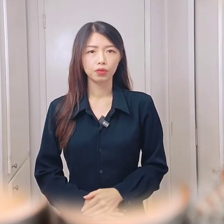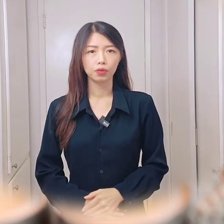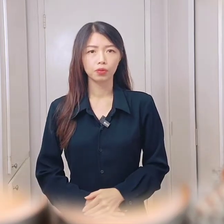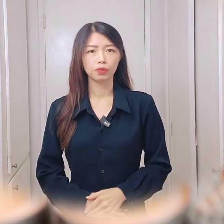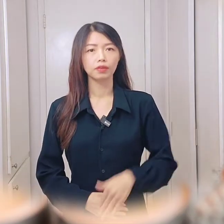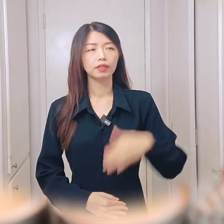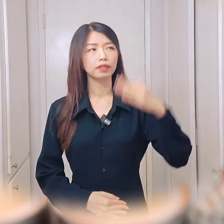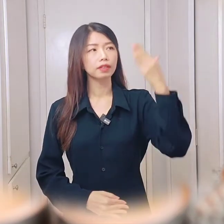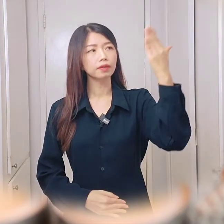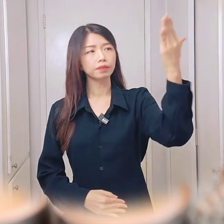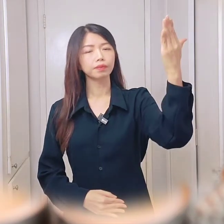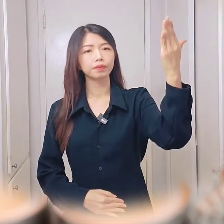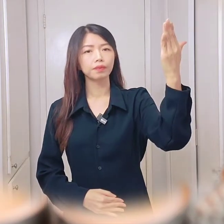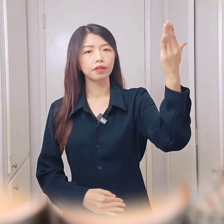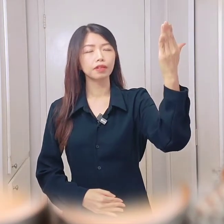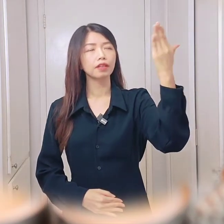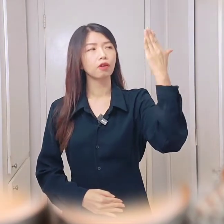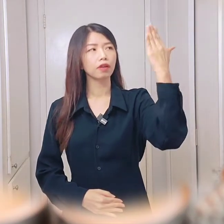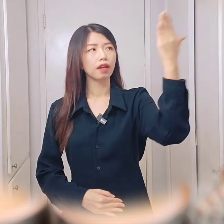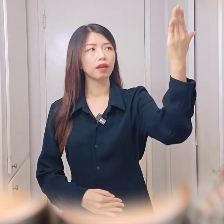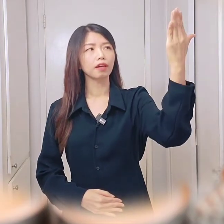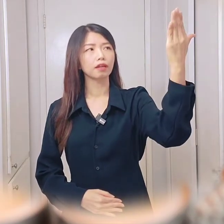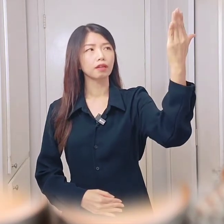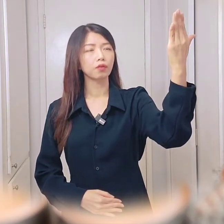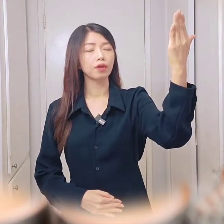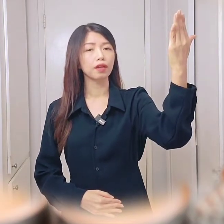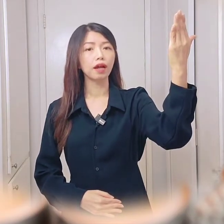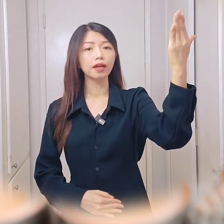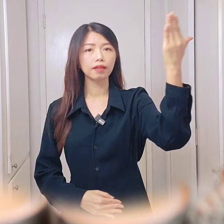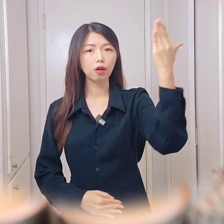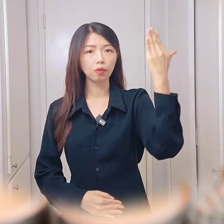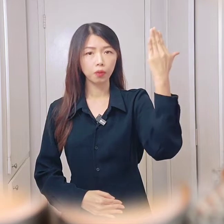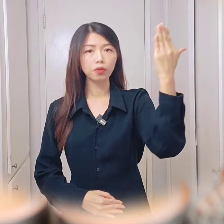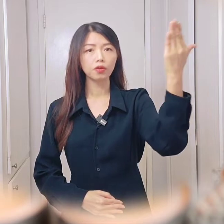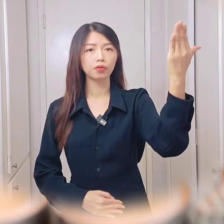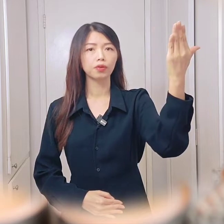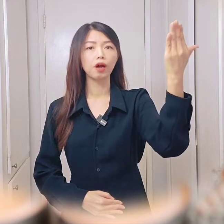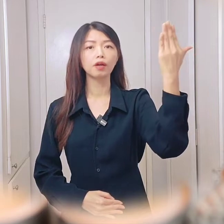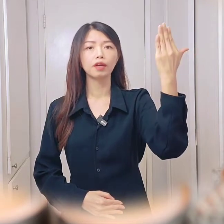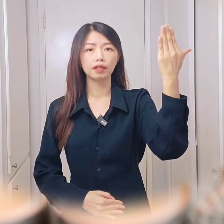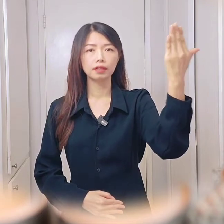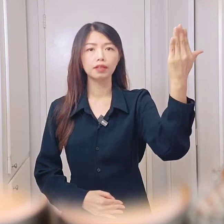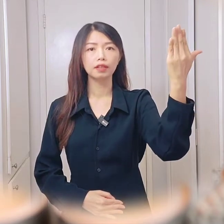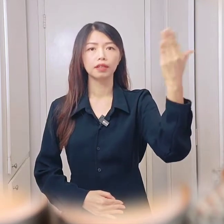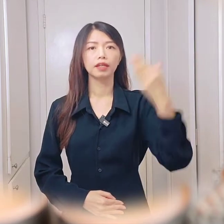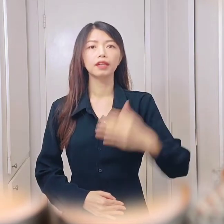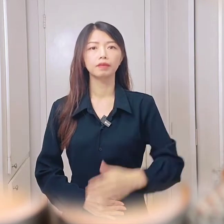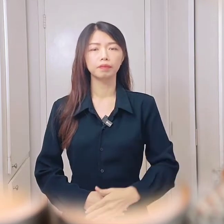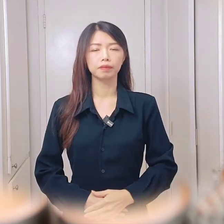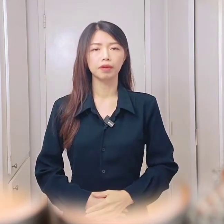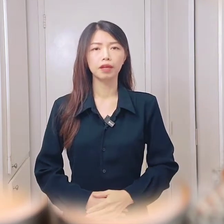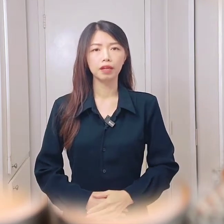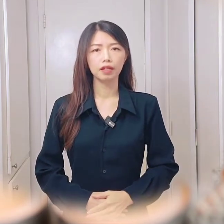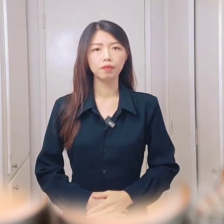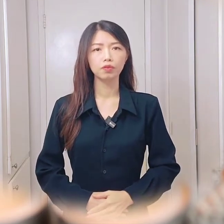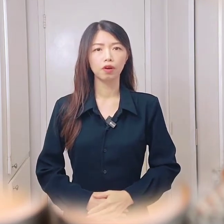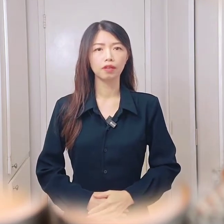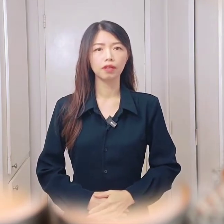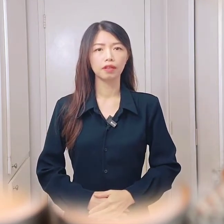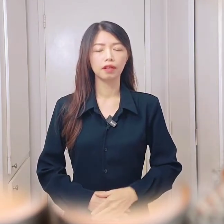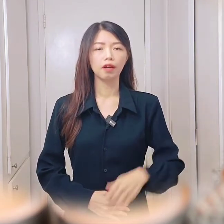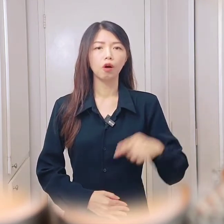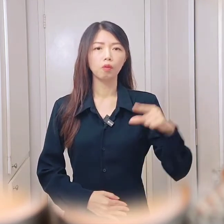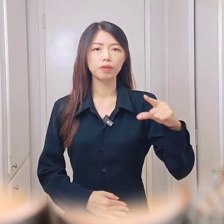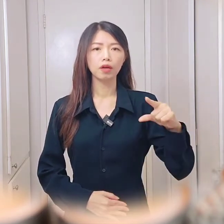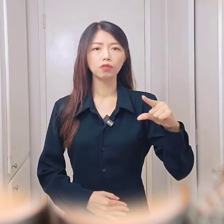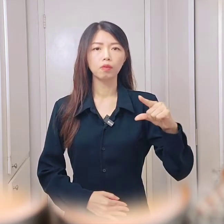이름 예수. 그는 이렇게 위를 향해서 표현해줬고요. 그 이름